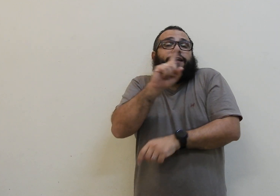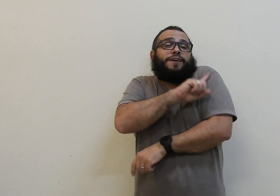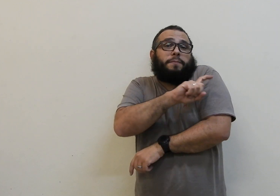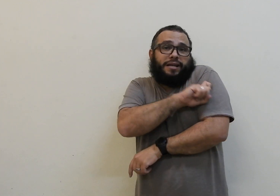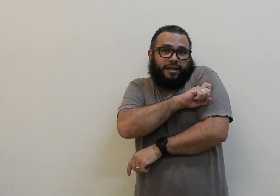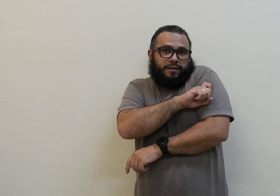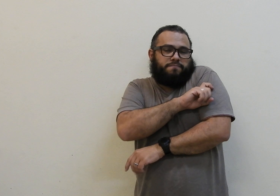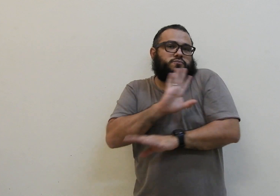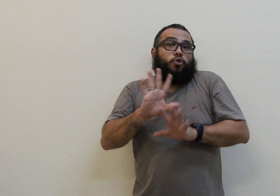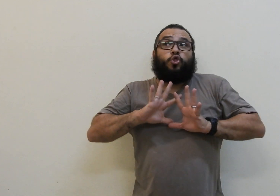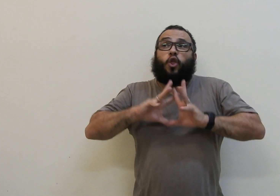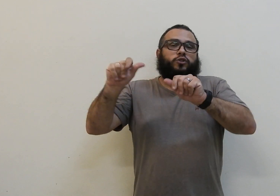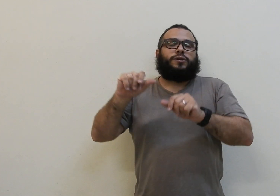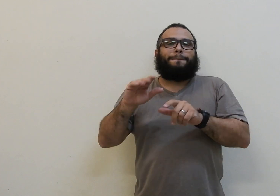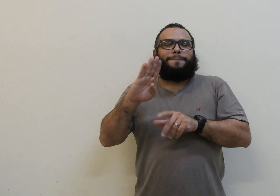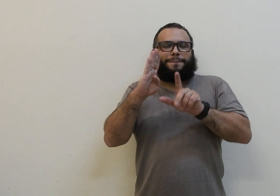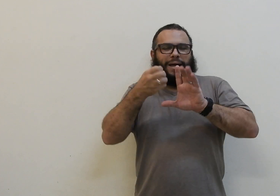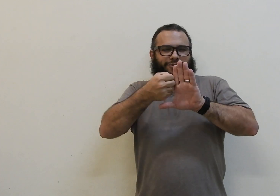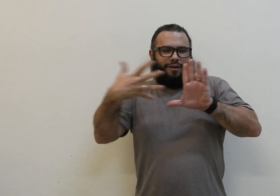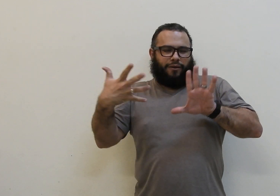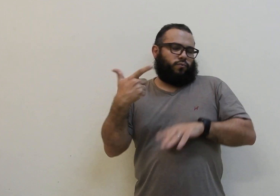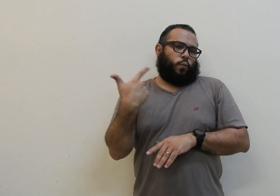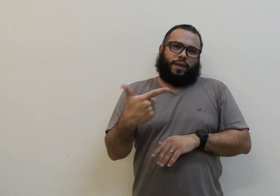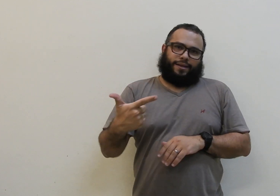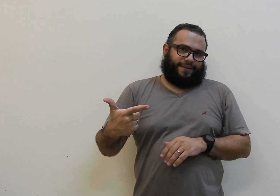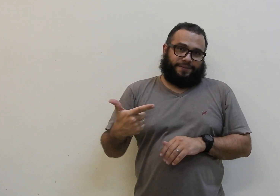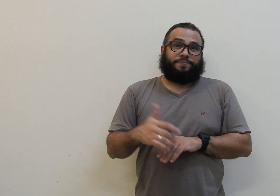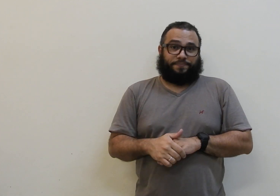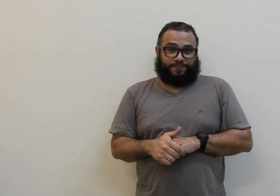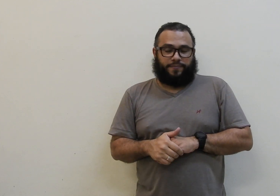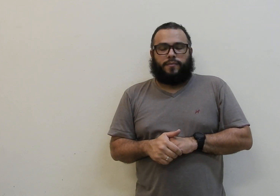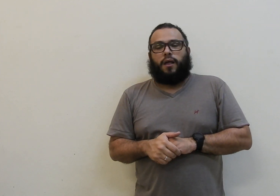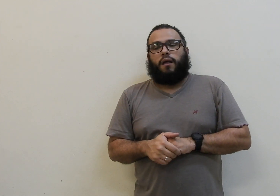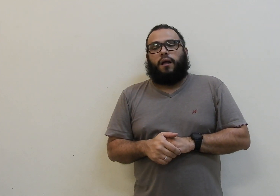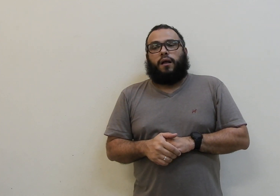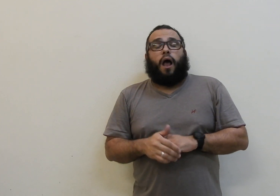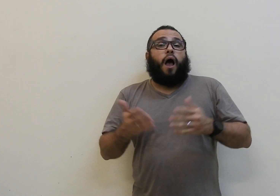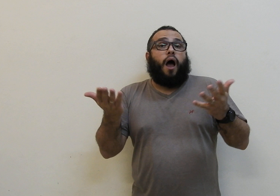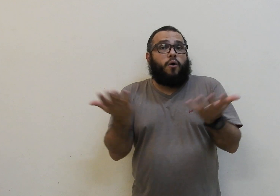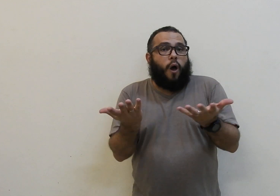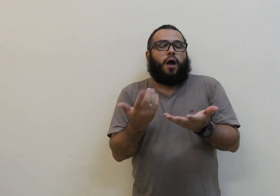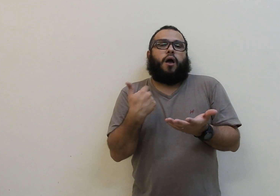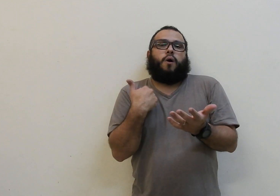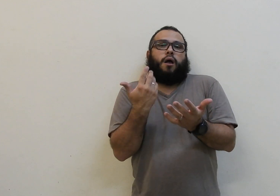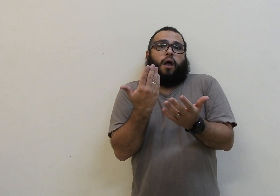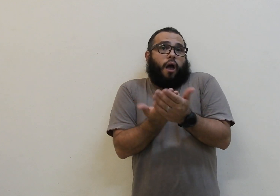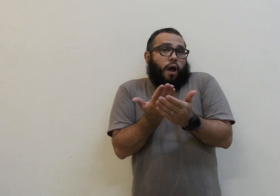de fonoaudiologia e de enfermagem. Os cursos de bacharelado ainda não têm essa disciplina como uma